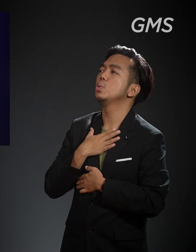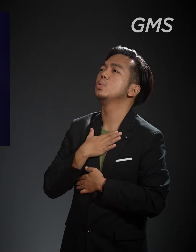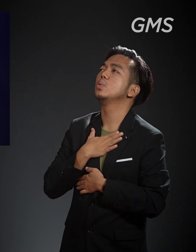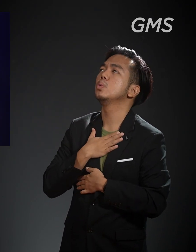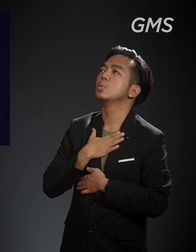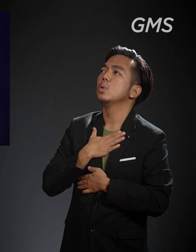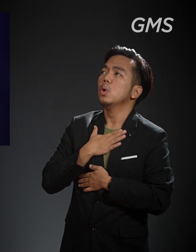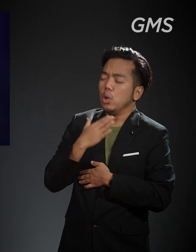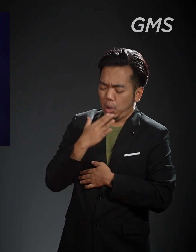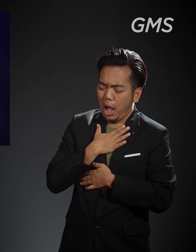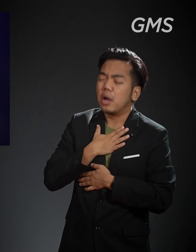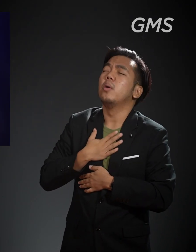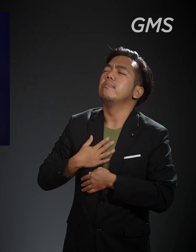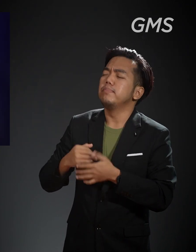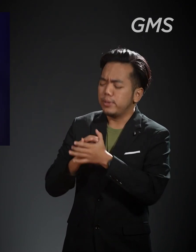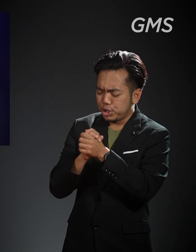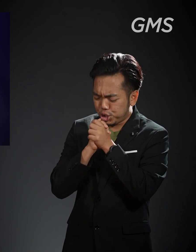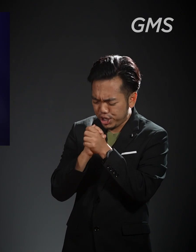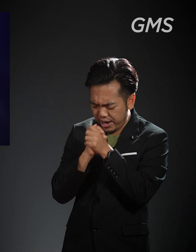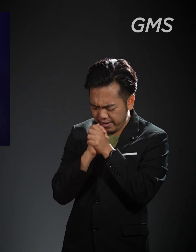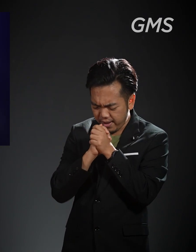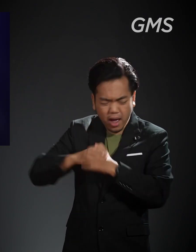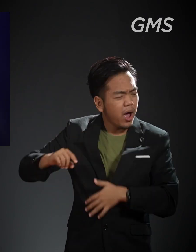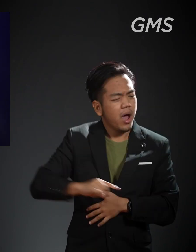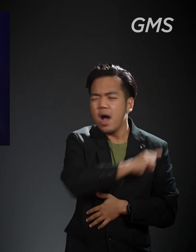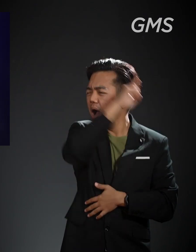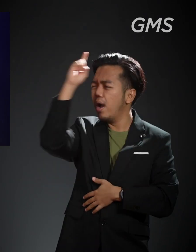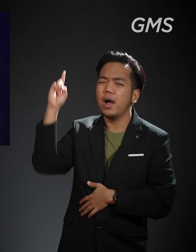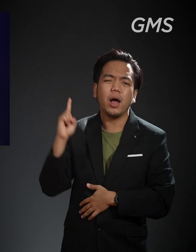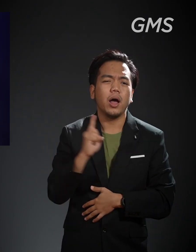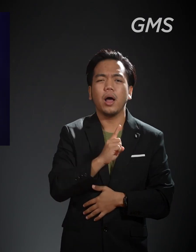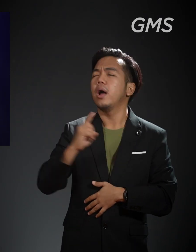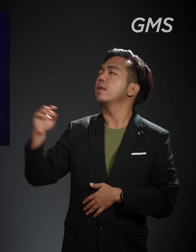pengharapanku. Ku percaya hanya